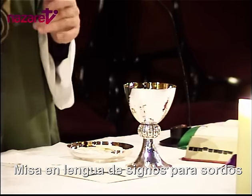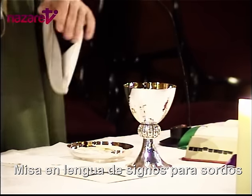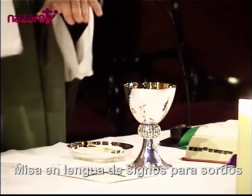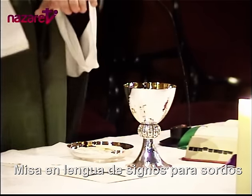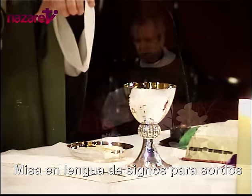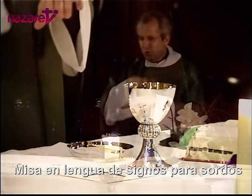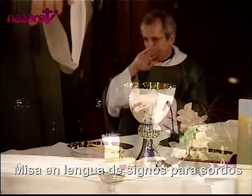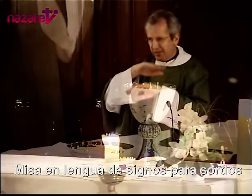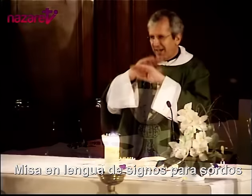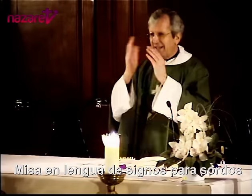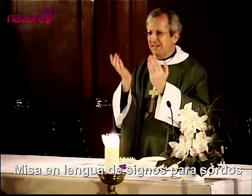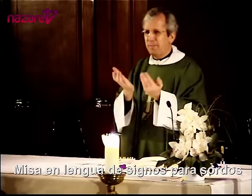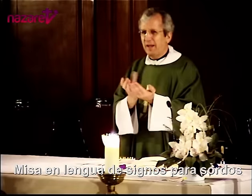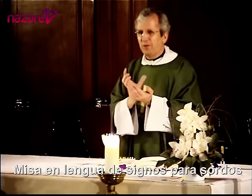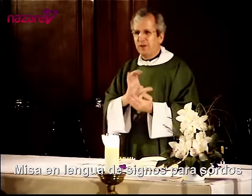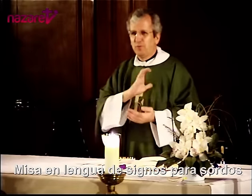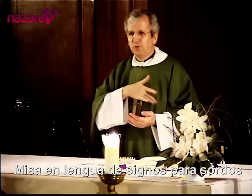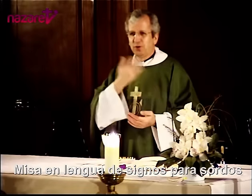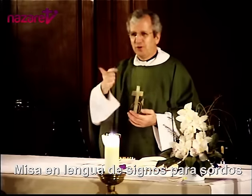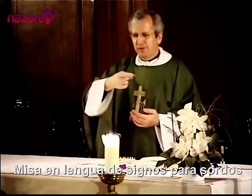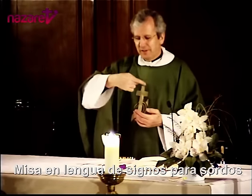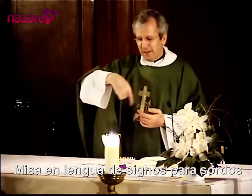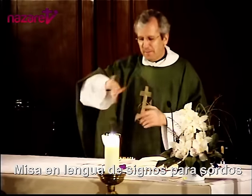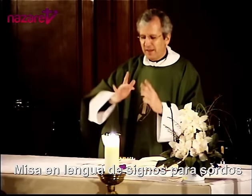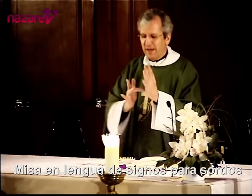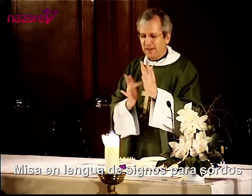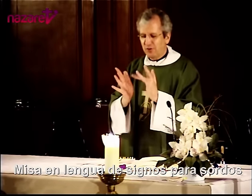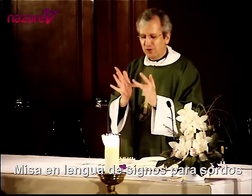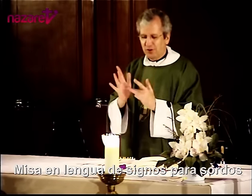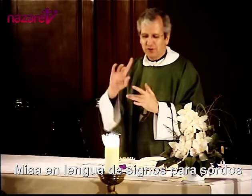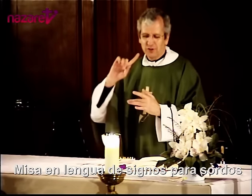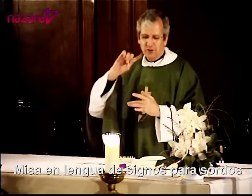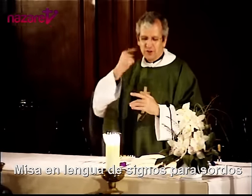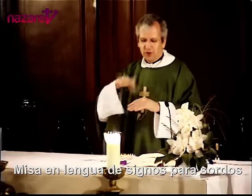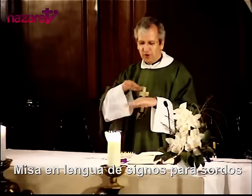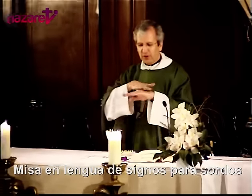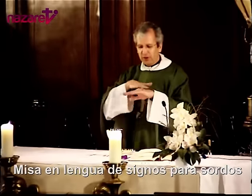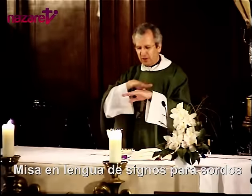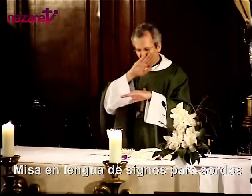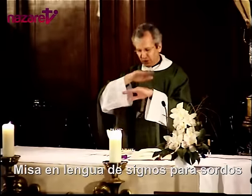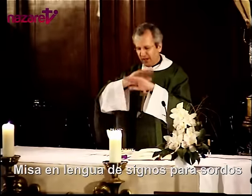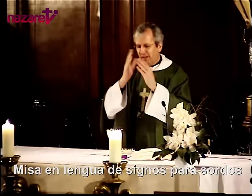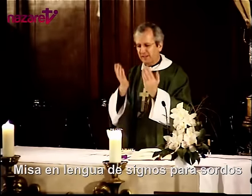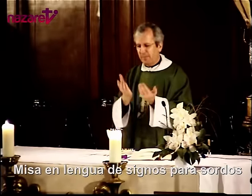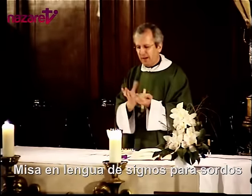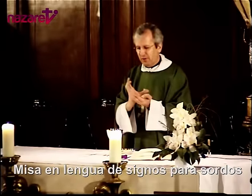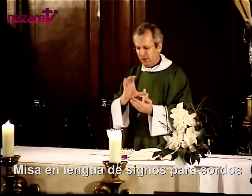Cordero de Dios, que quitas el pecado del mundo, ten piedad de nosotros. Cordero de Dios, que quitas el pecado del